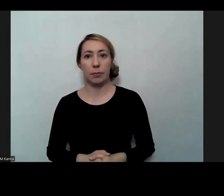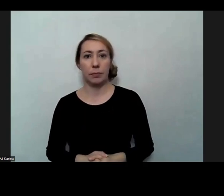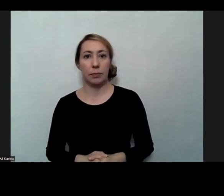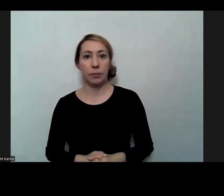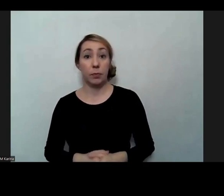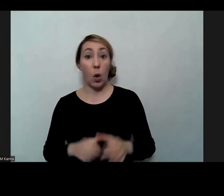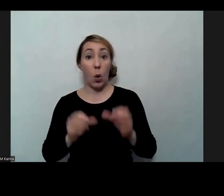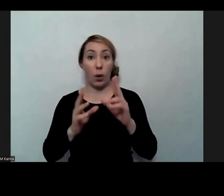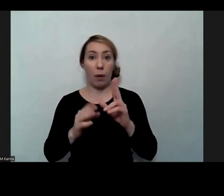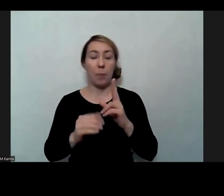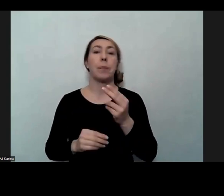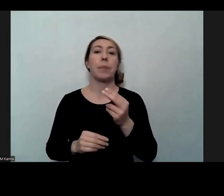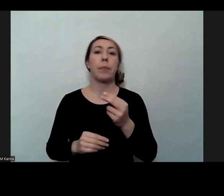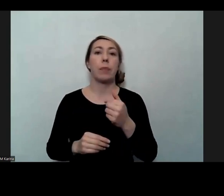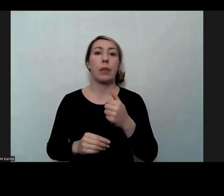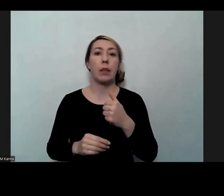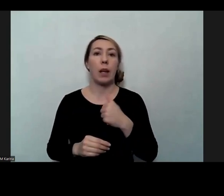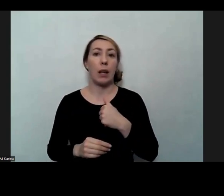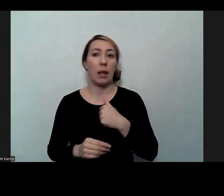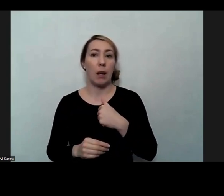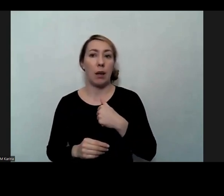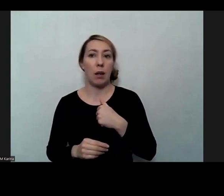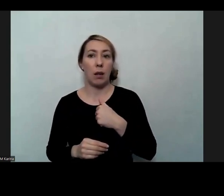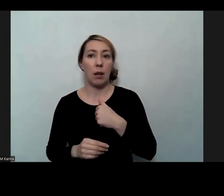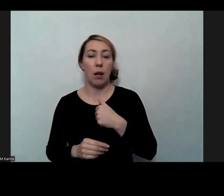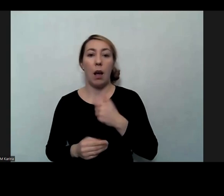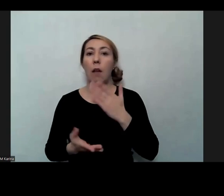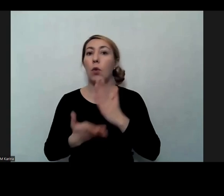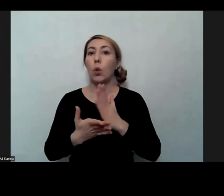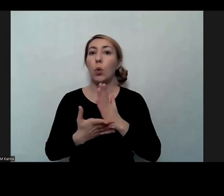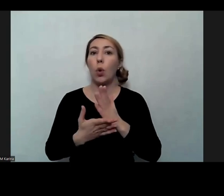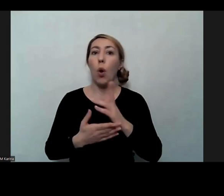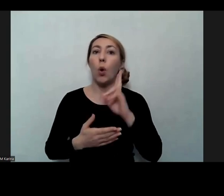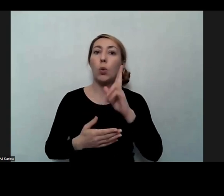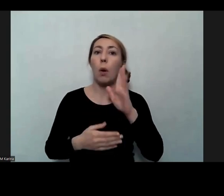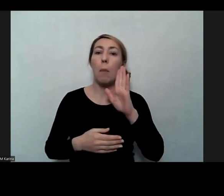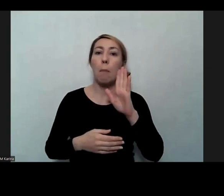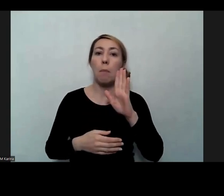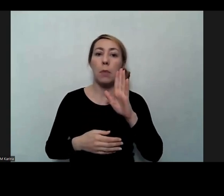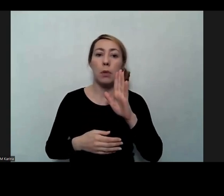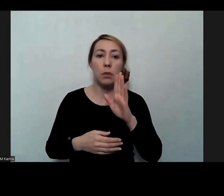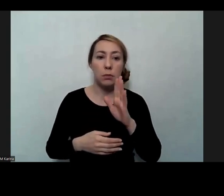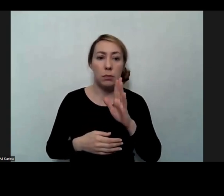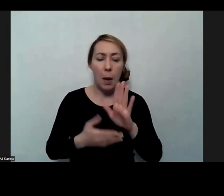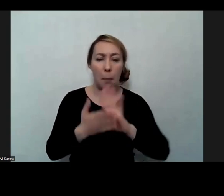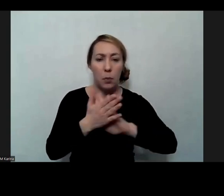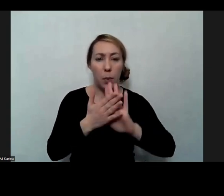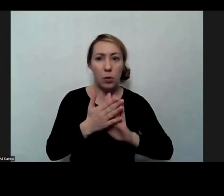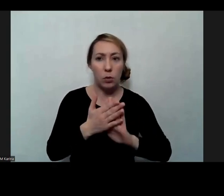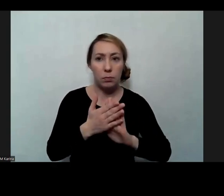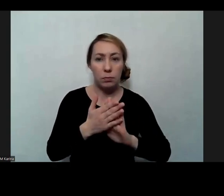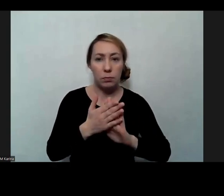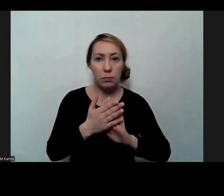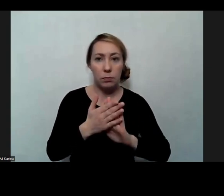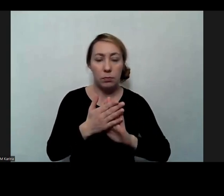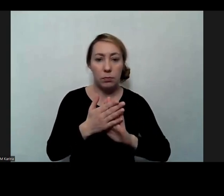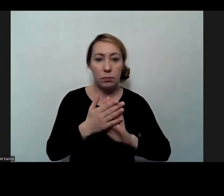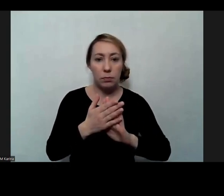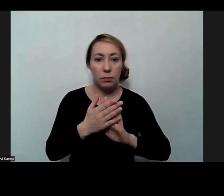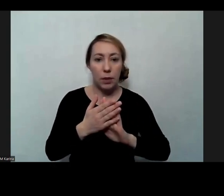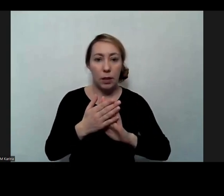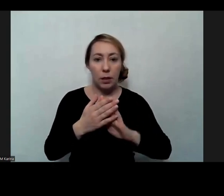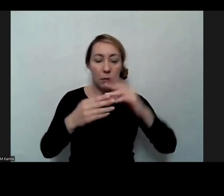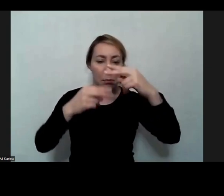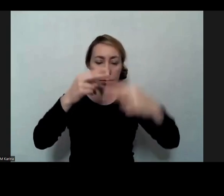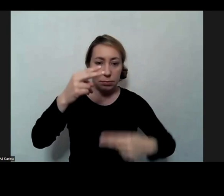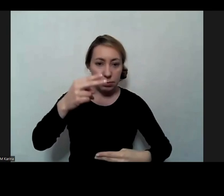Okej, to ja może w takim razie, czy tylko osoby z wykształceniem? Aha, okej, przepraszam. Przewinął mi się czat,